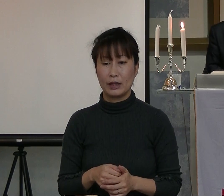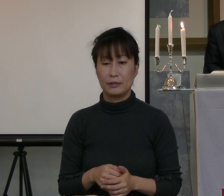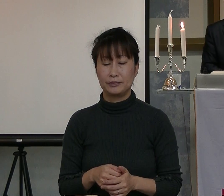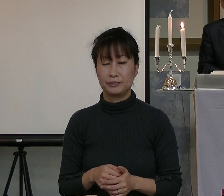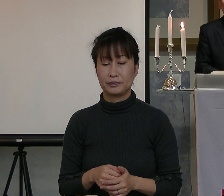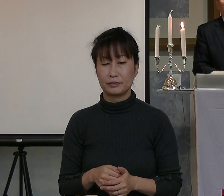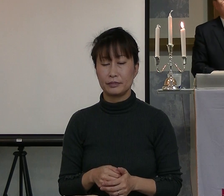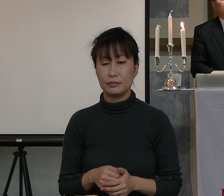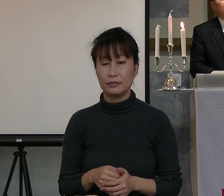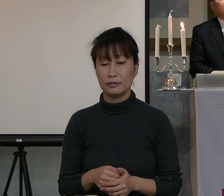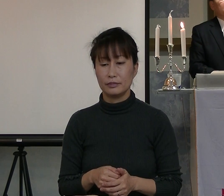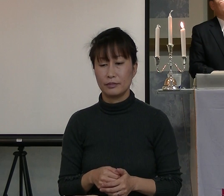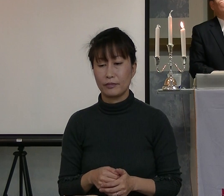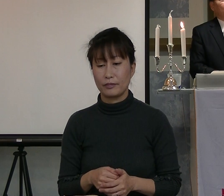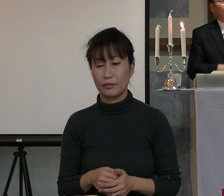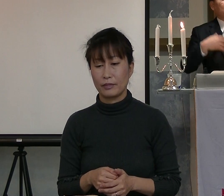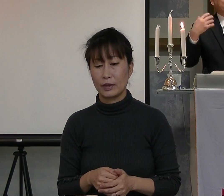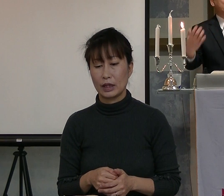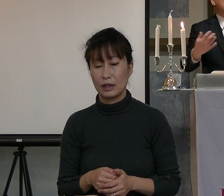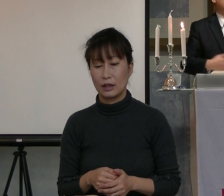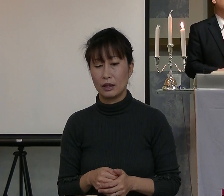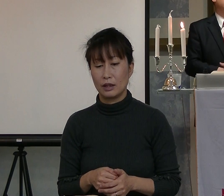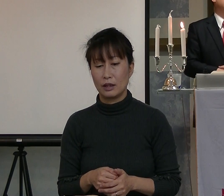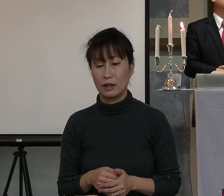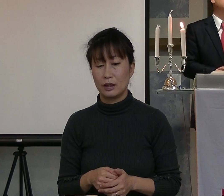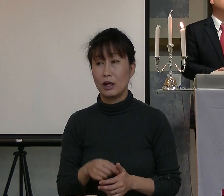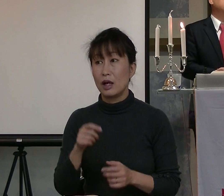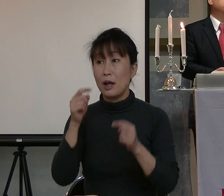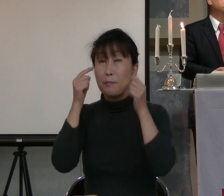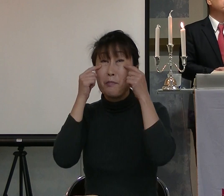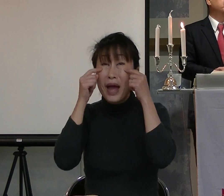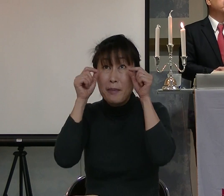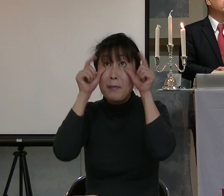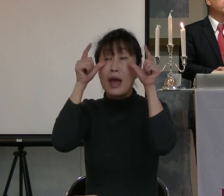しょうか。これは信仰の目なんです。